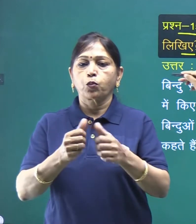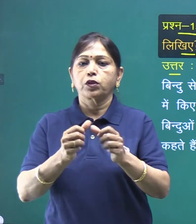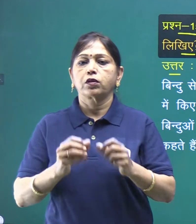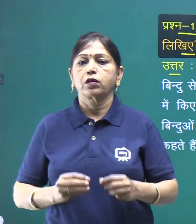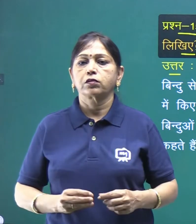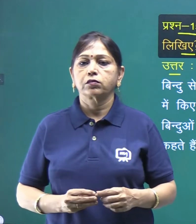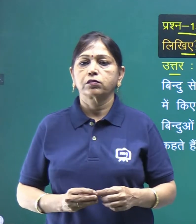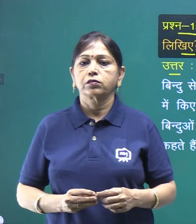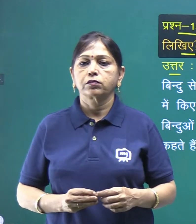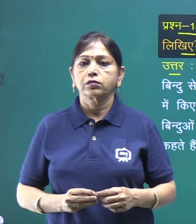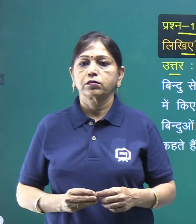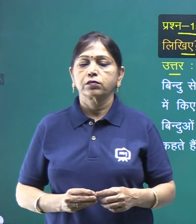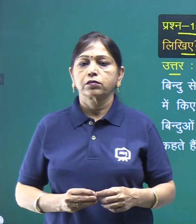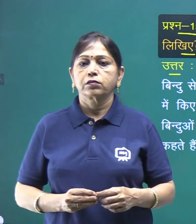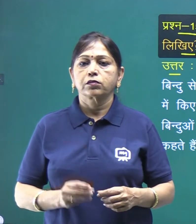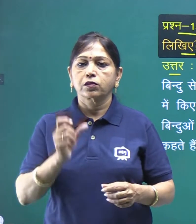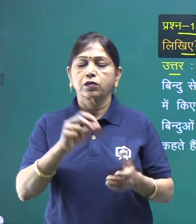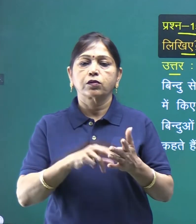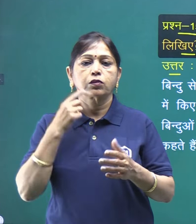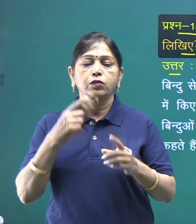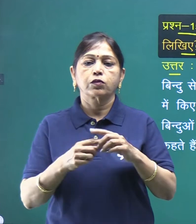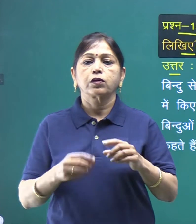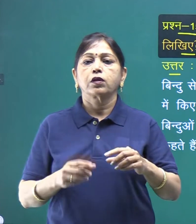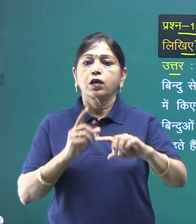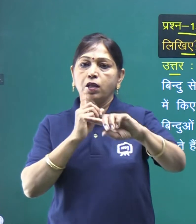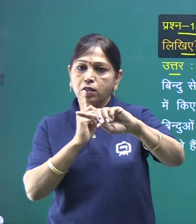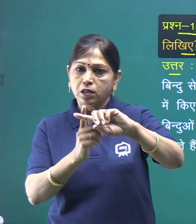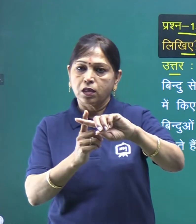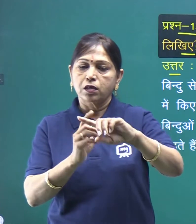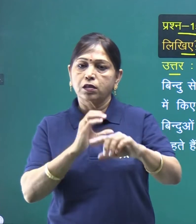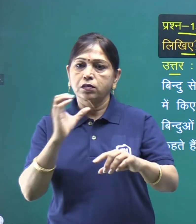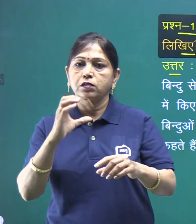उत्तर इकाई धनावेश को